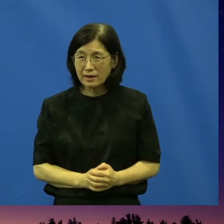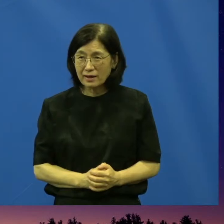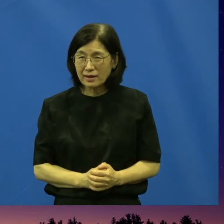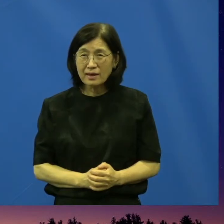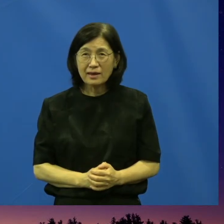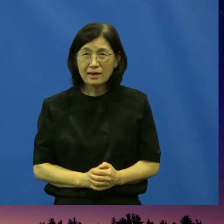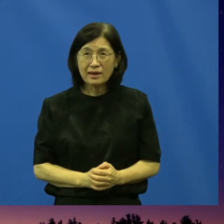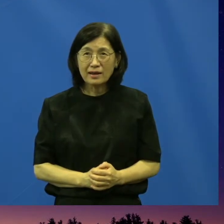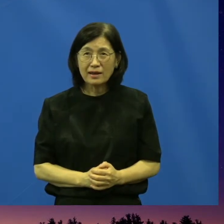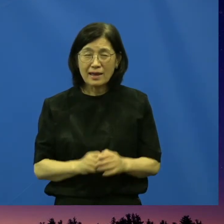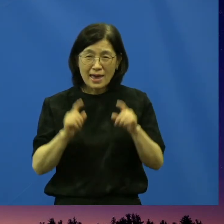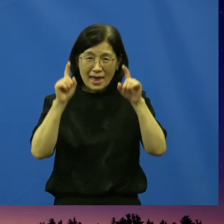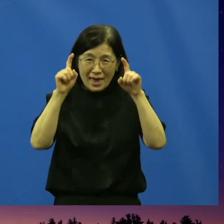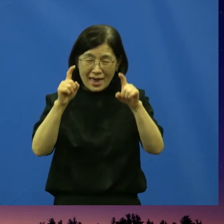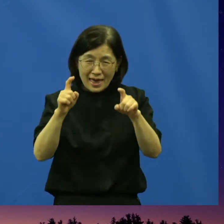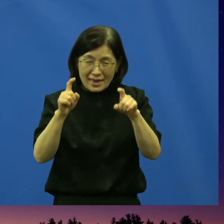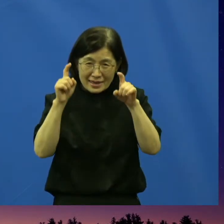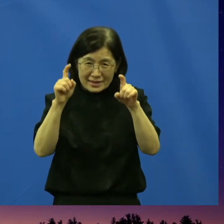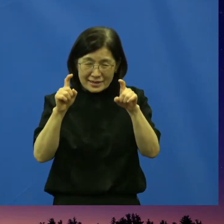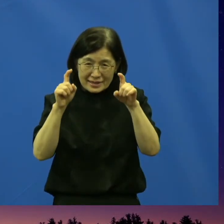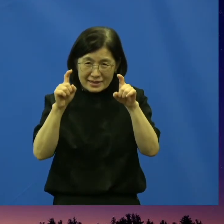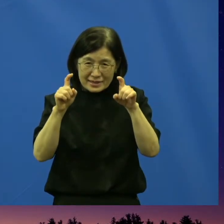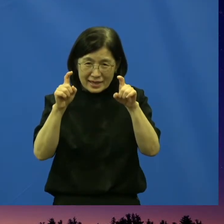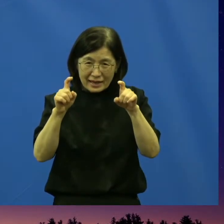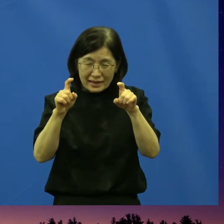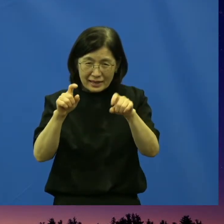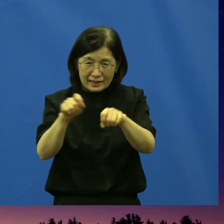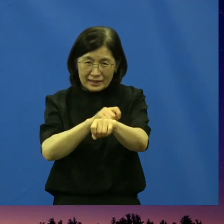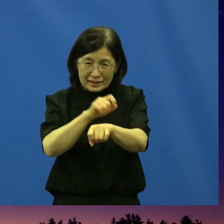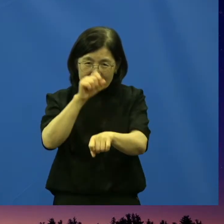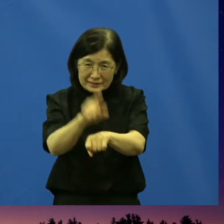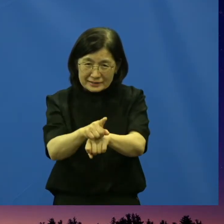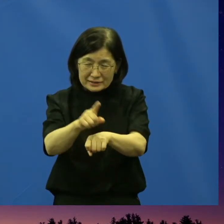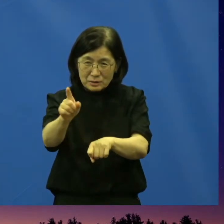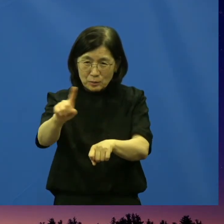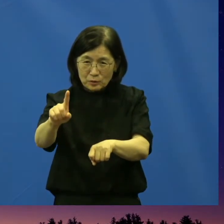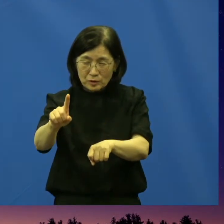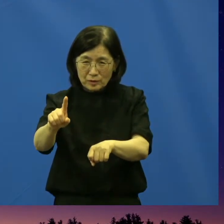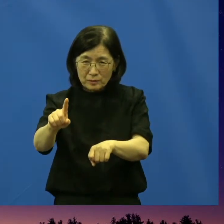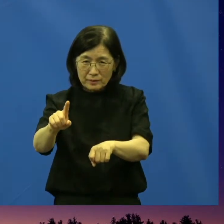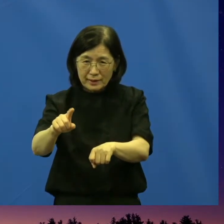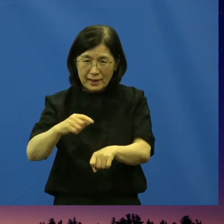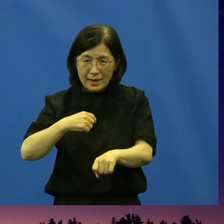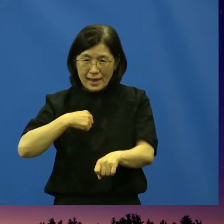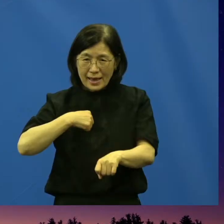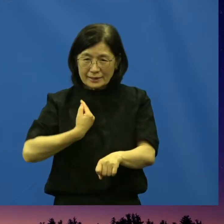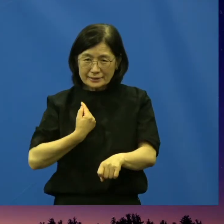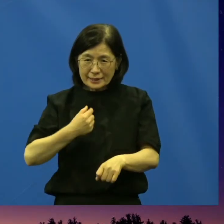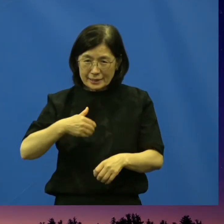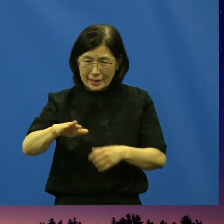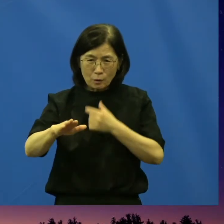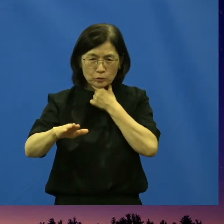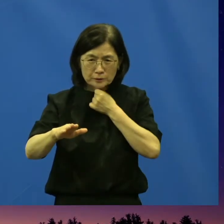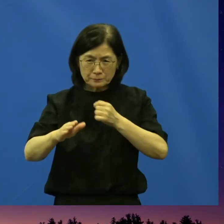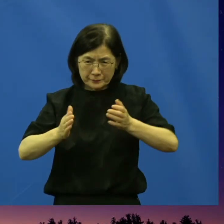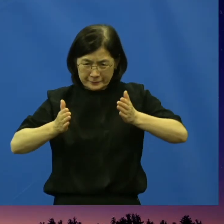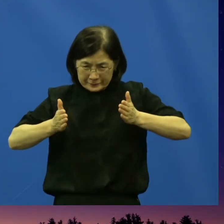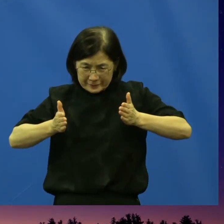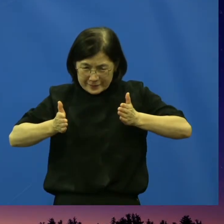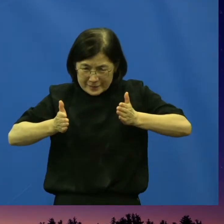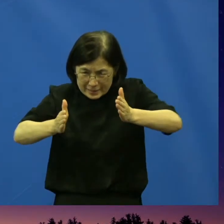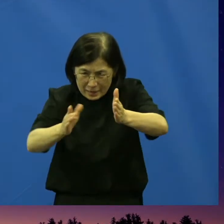많이 있지만 그 중에 하나가 양이요, 자기 갈 길을 고집하는, 이 고집이세요.